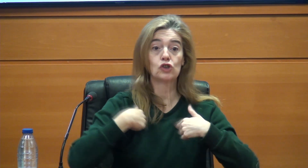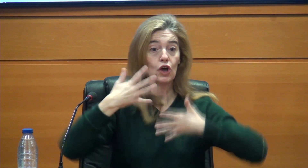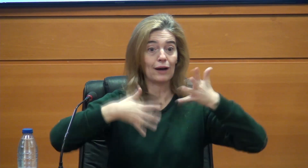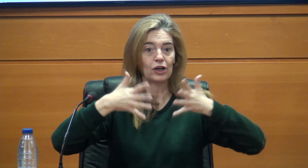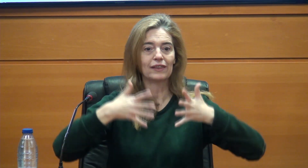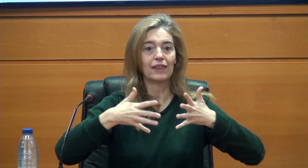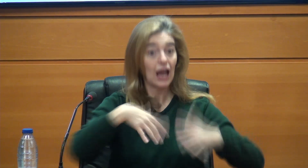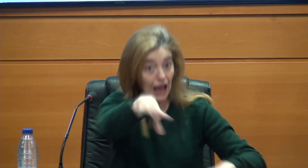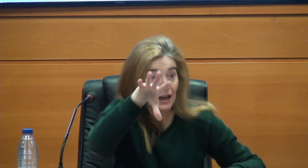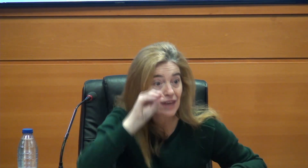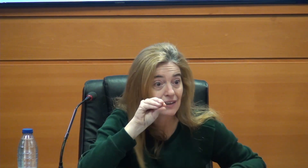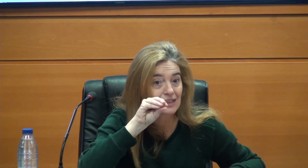al revés